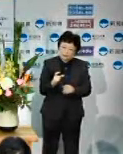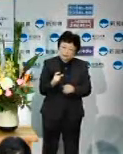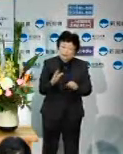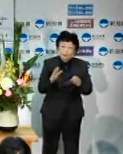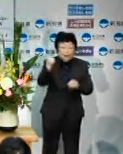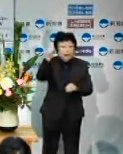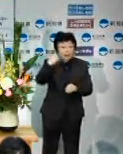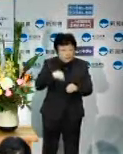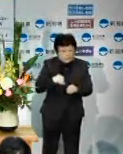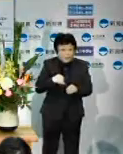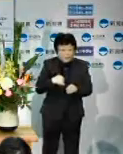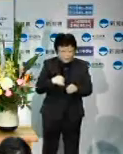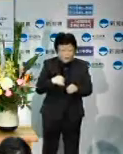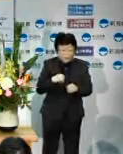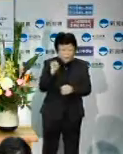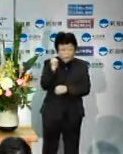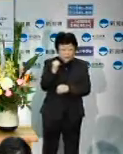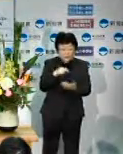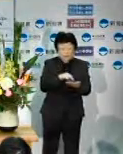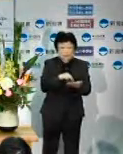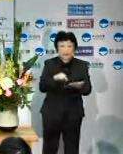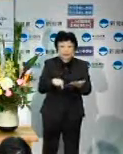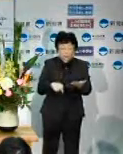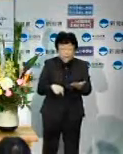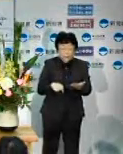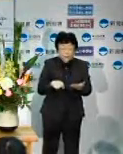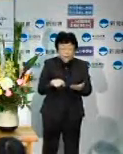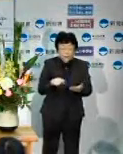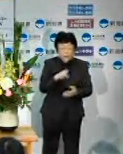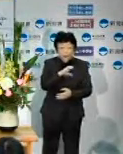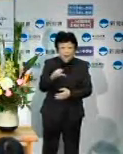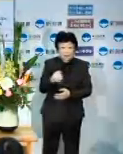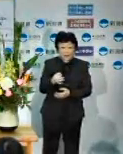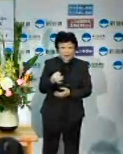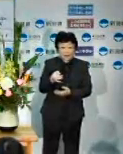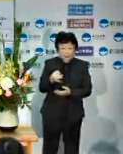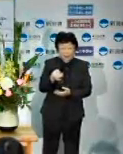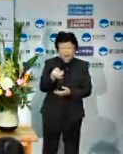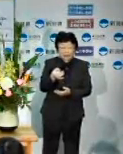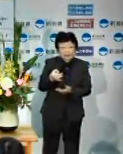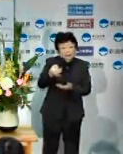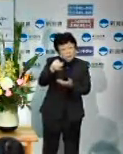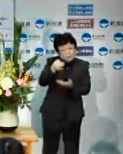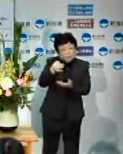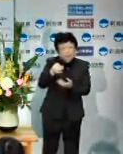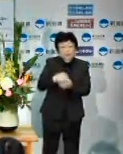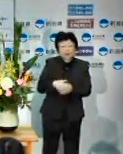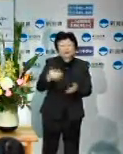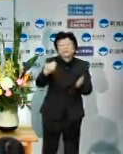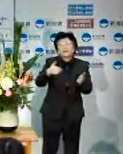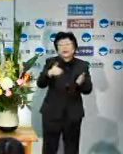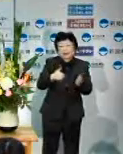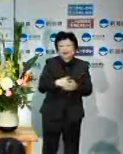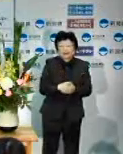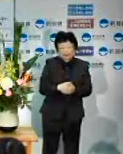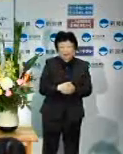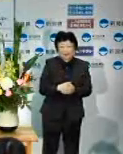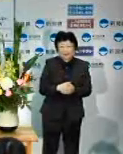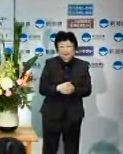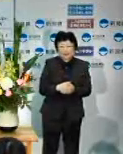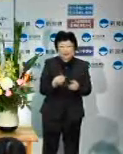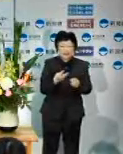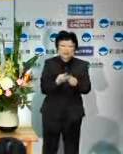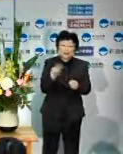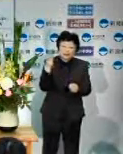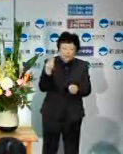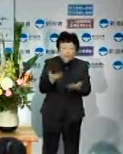今朝の報道もそうですかね、かなり円高 円には少し戻してそれでもまだ2、